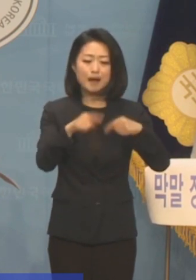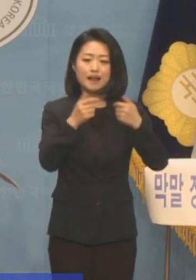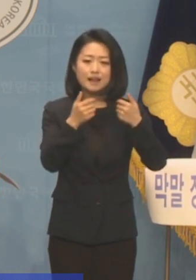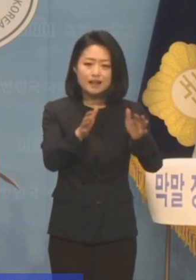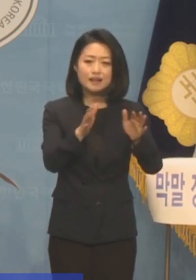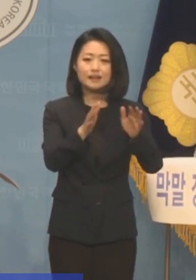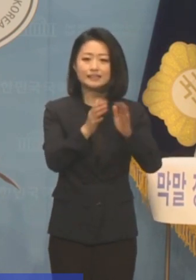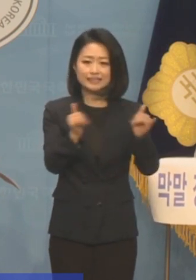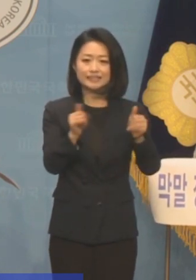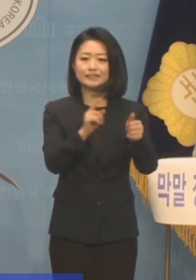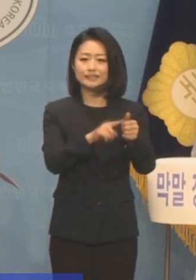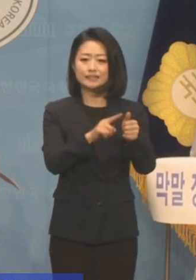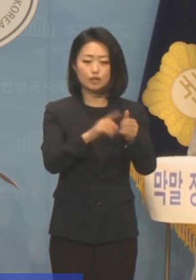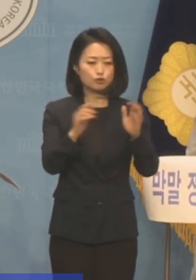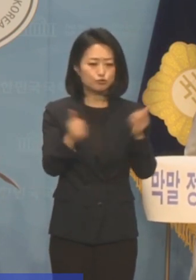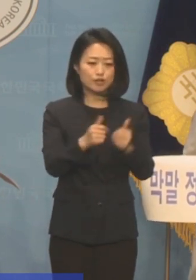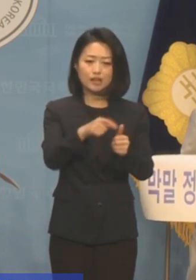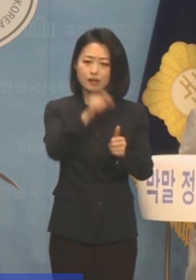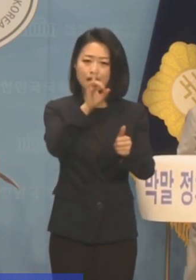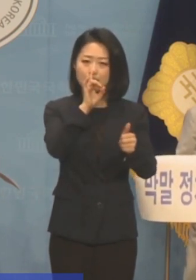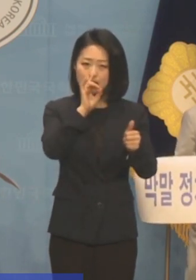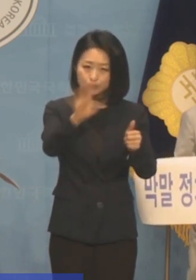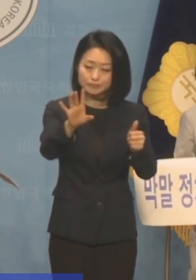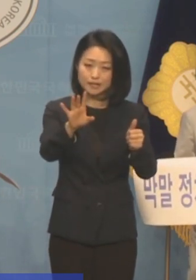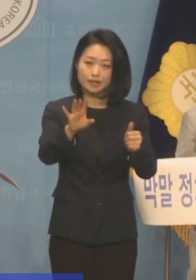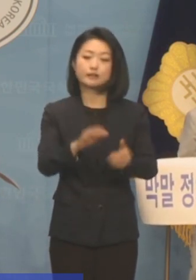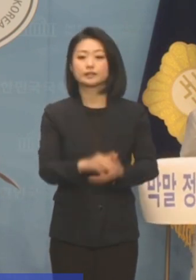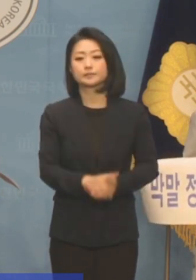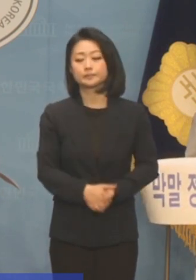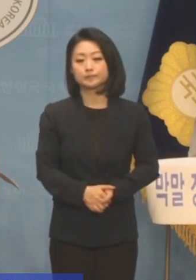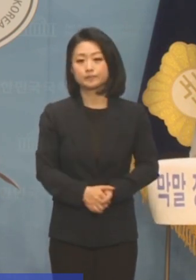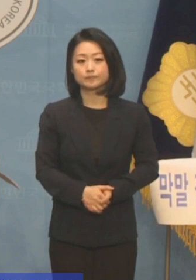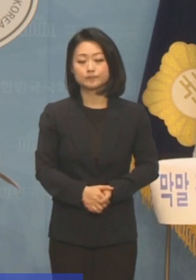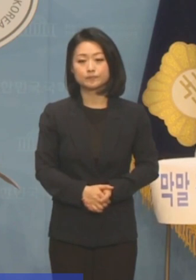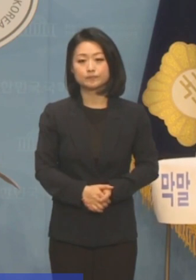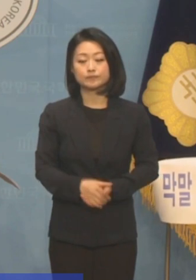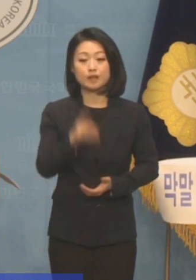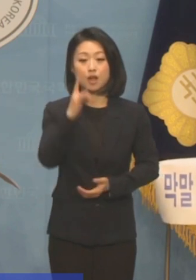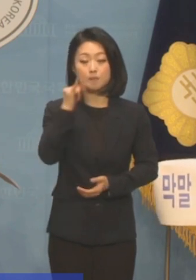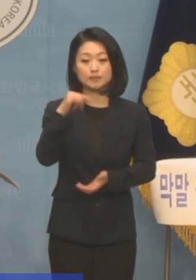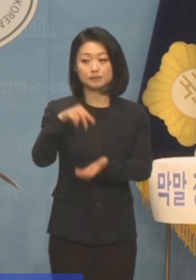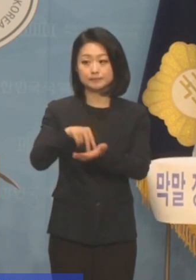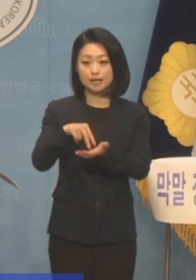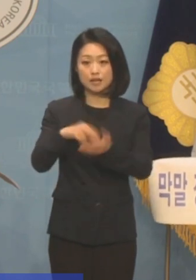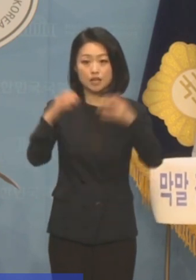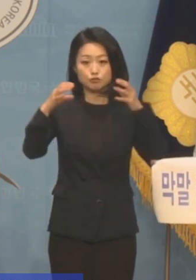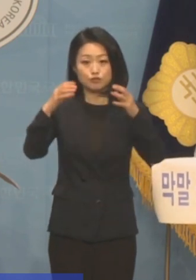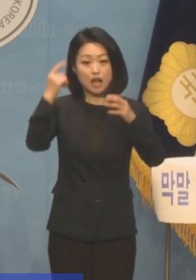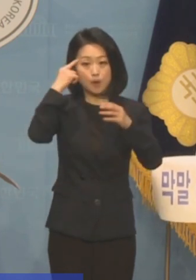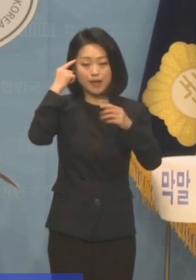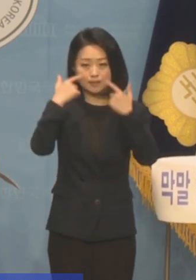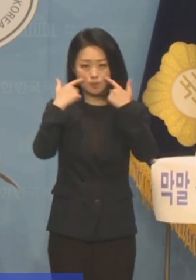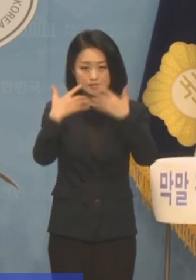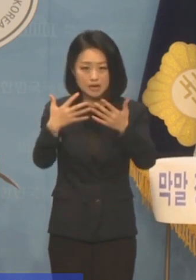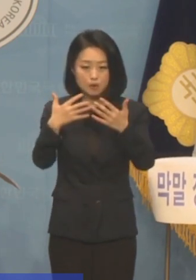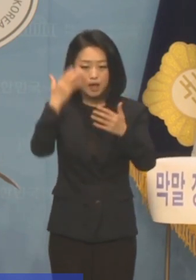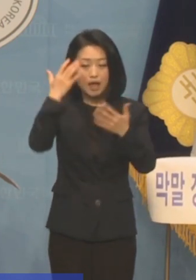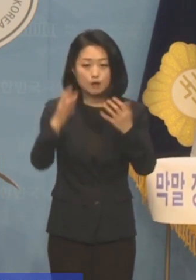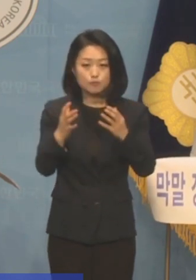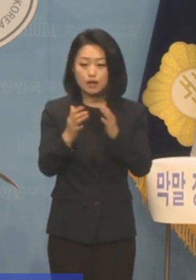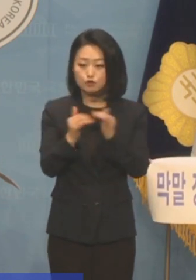입성하는 것을 우리는 이제라도 철저히 막아야 합니다 우리 어머니들은 국가관이 두렷한